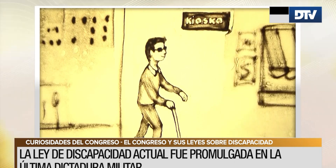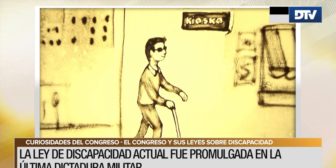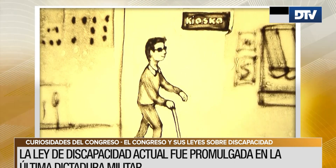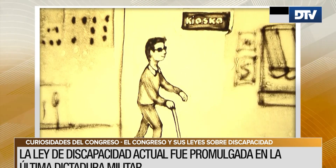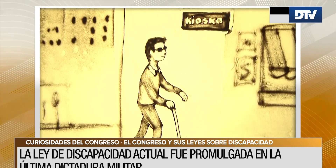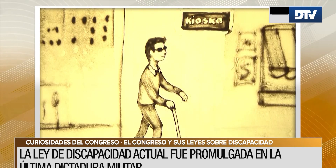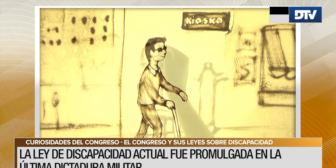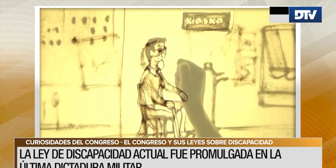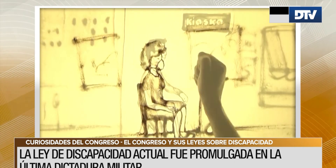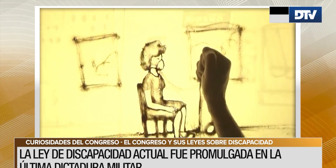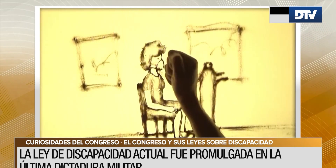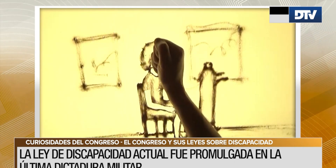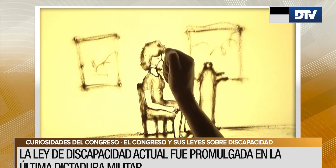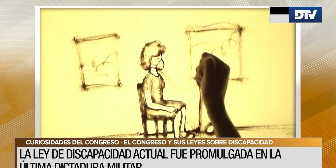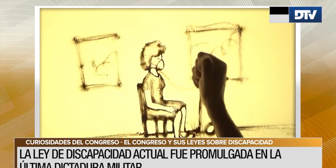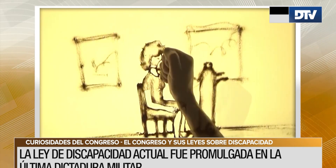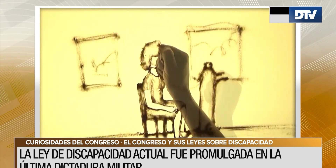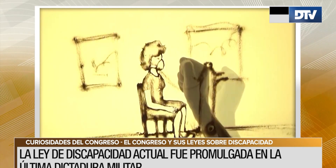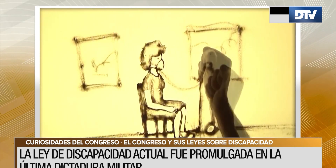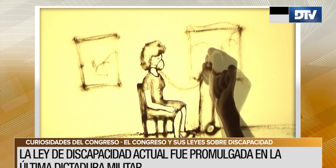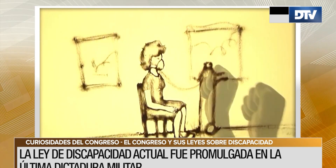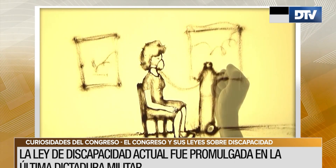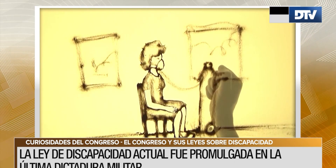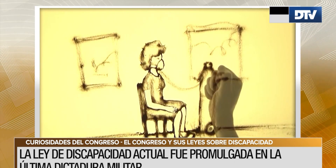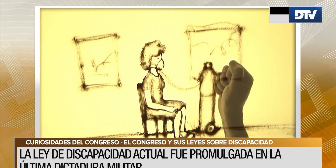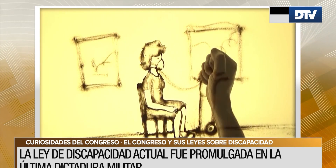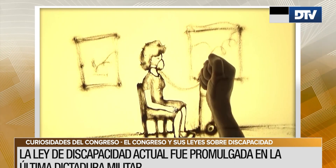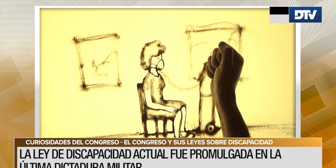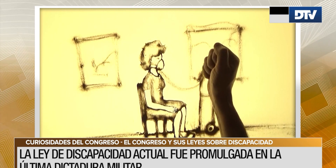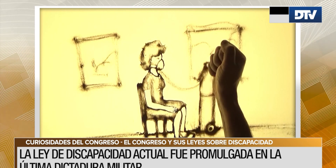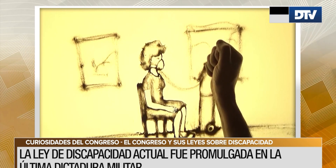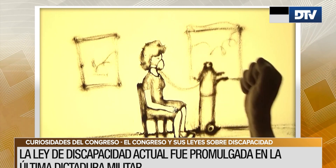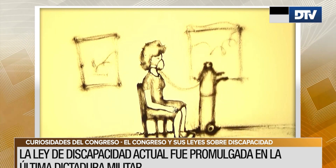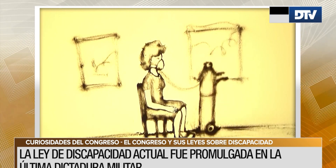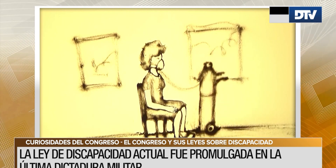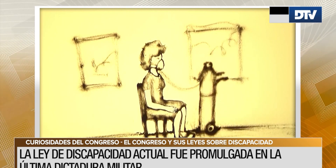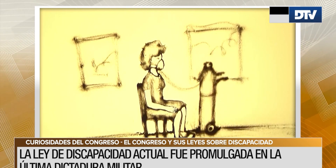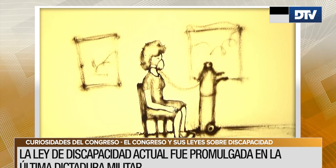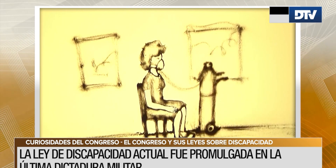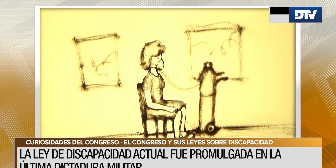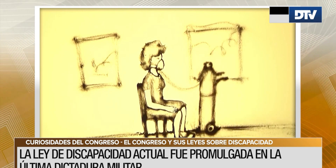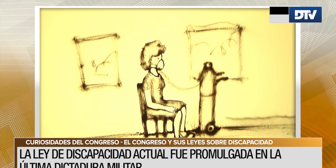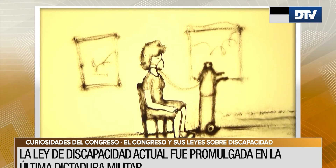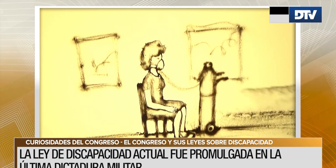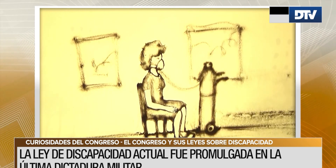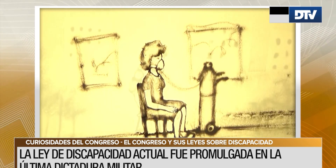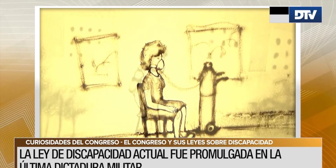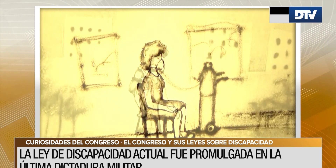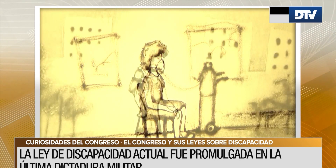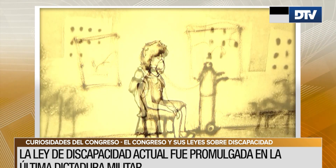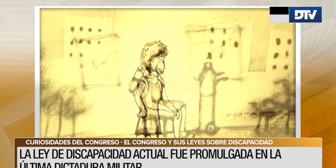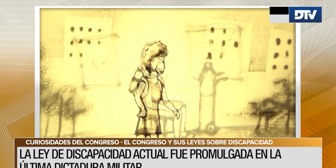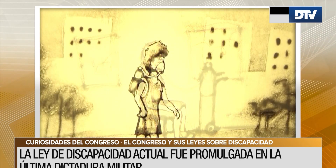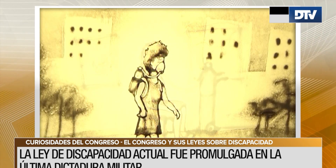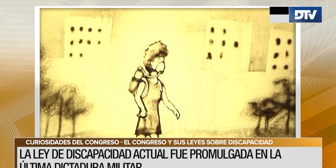ley 24.901 de 1997 tenía por principal objetivo obligar a las obras